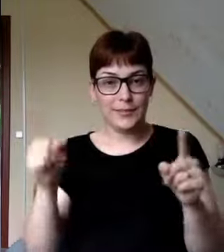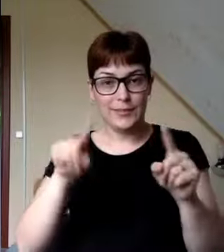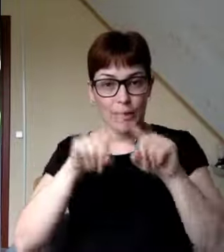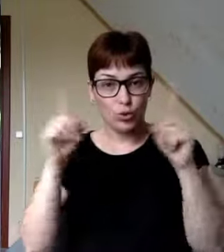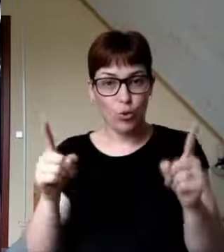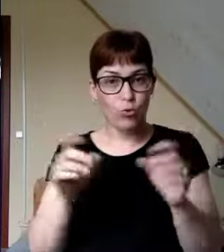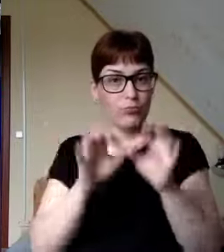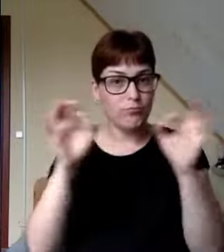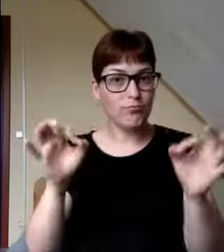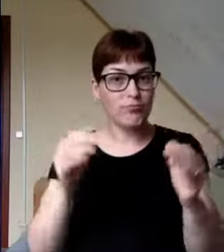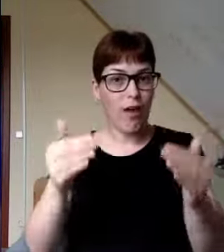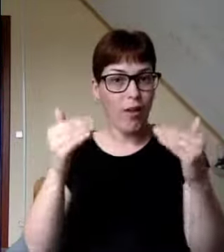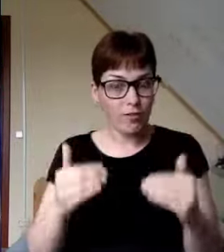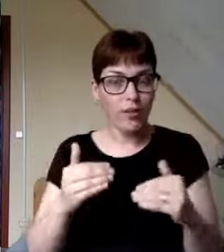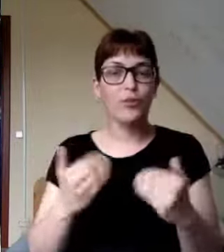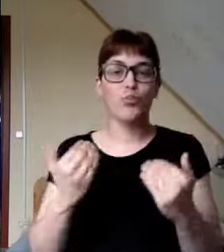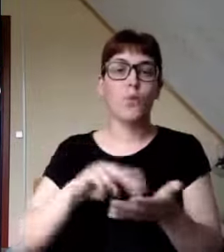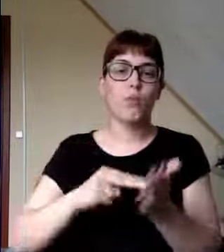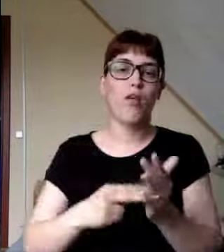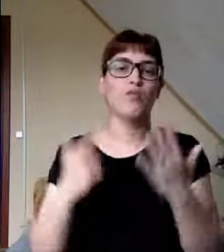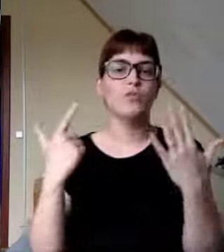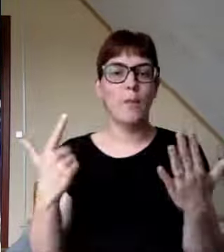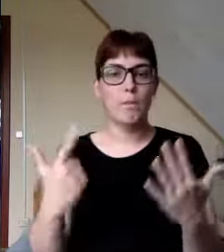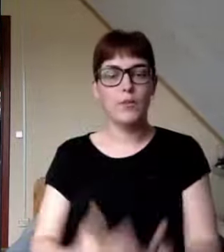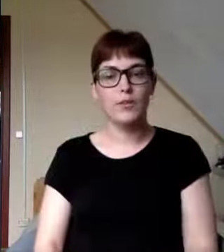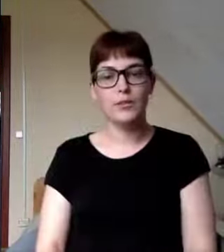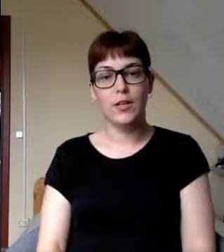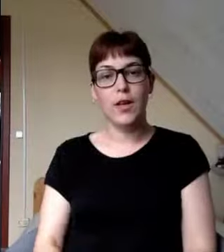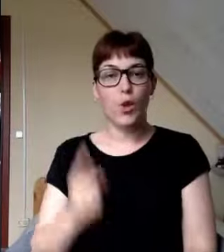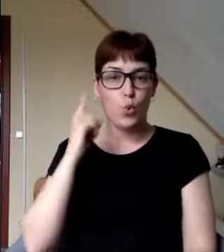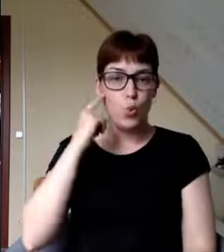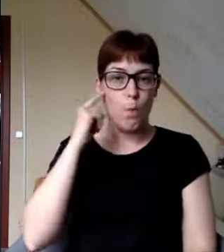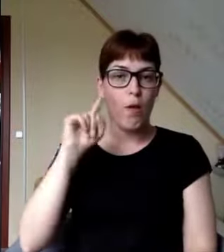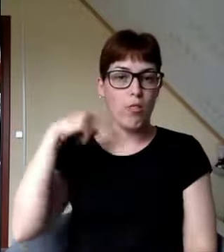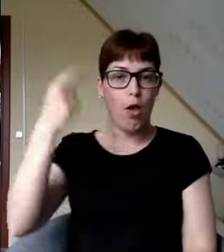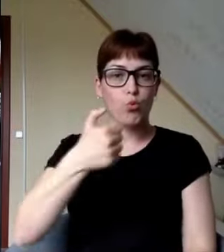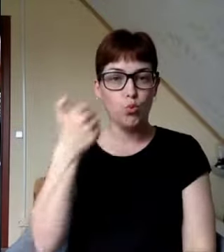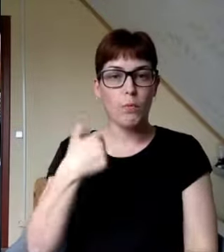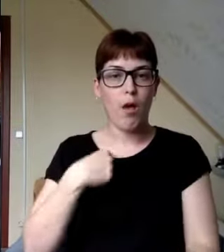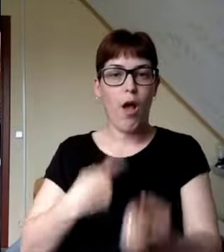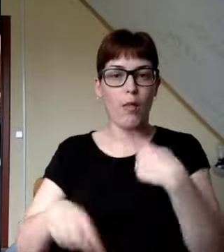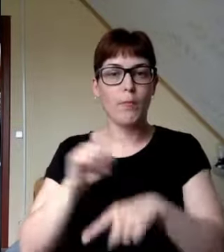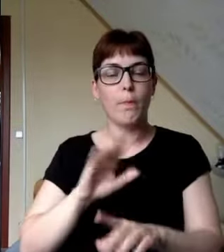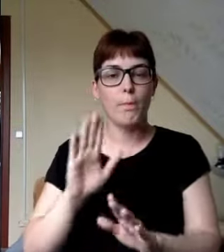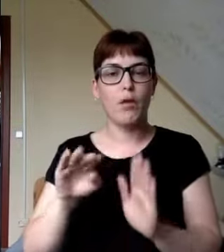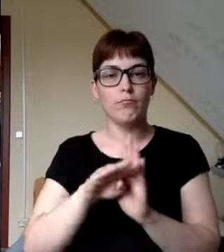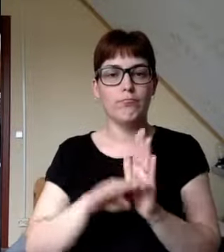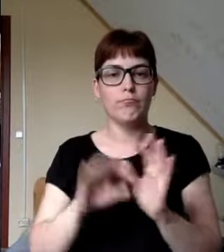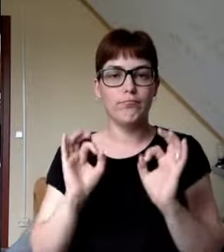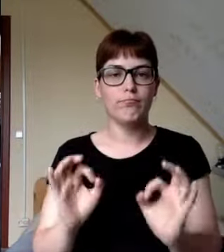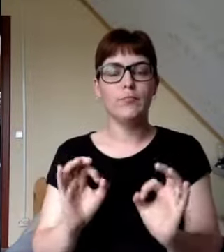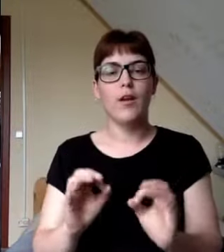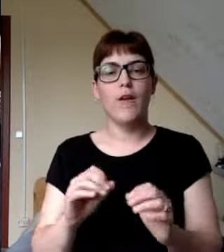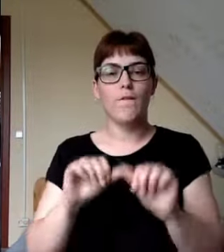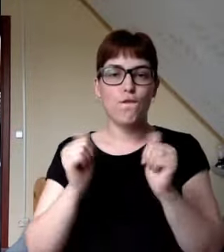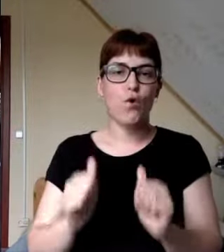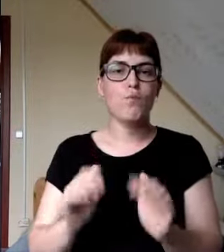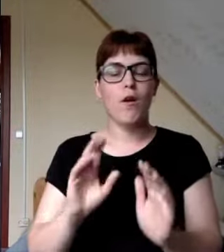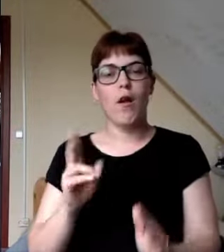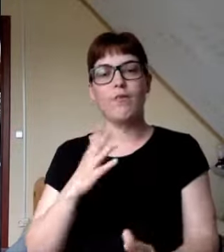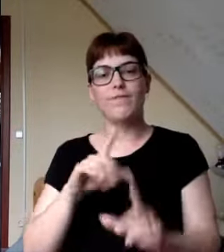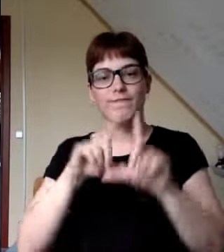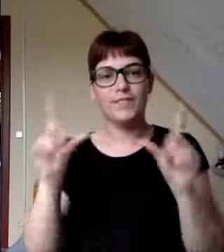šogad plānotas septiņas kārtas. Es domāju, ka nākošajā gadā mēs atgriezīsimies jau pie standāta formāta,